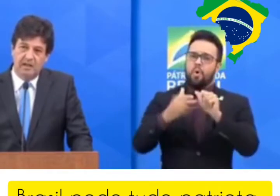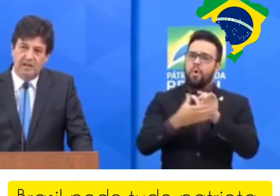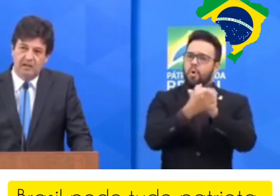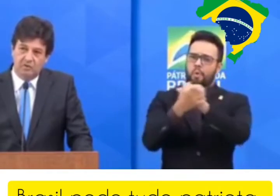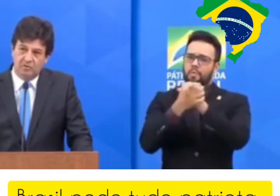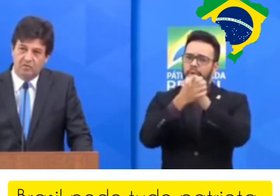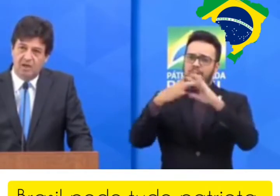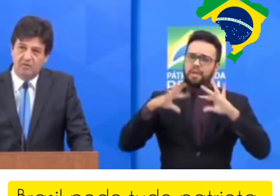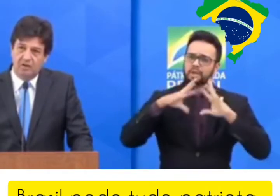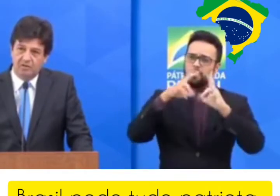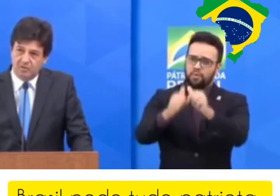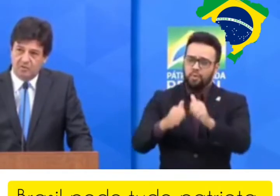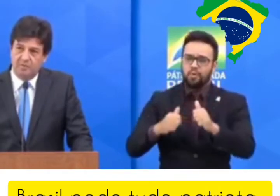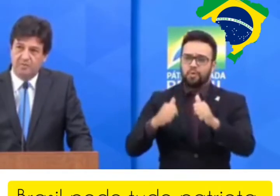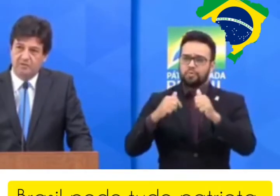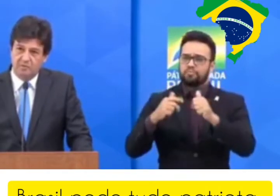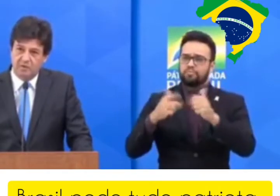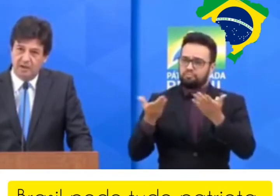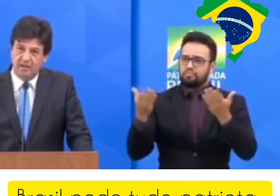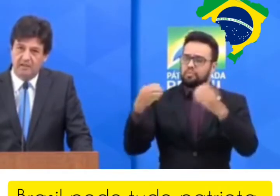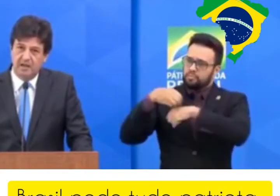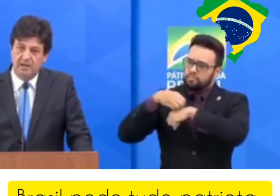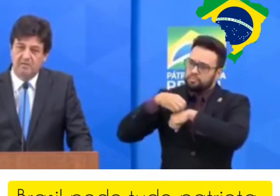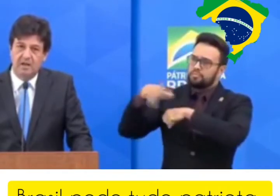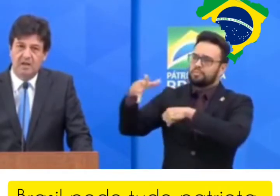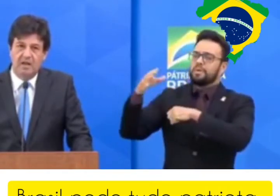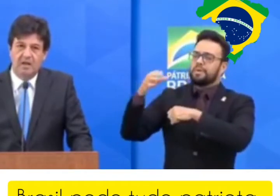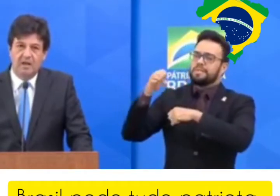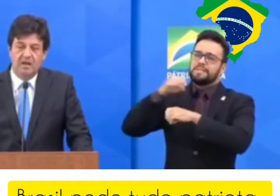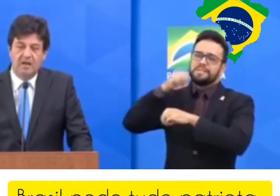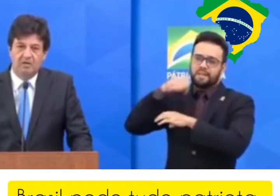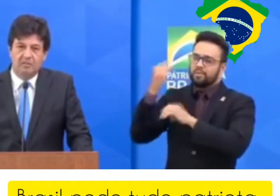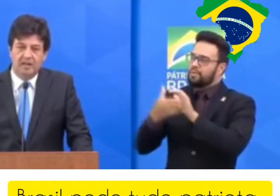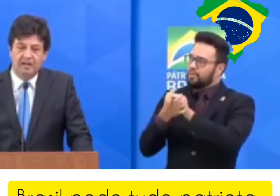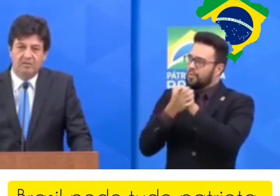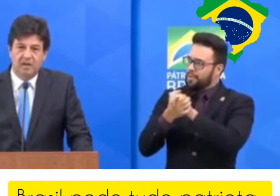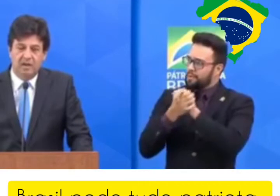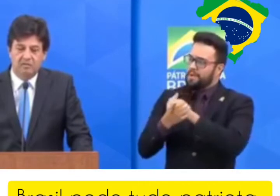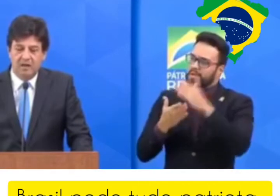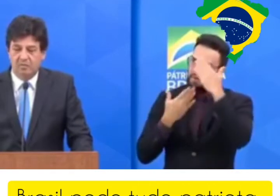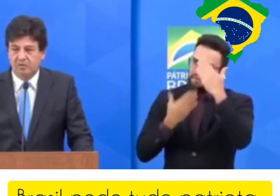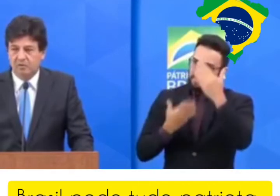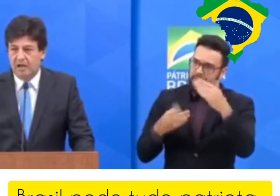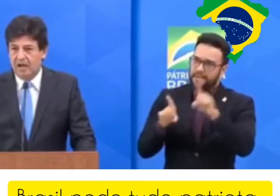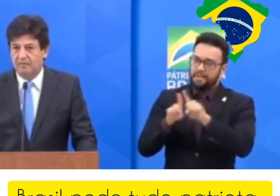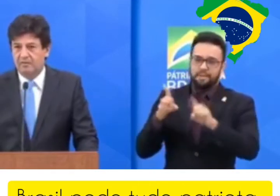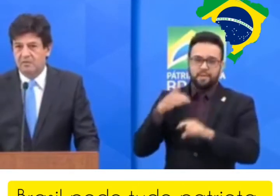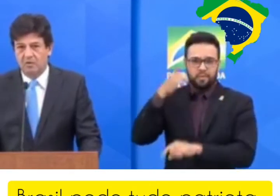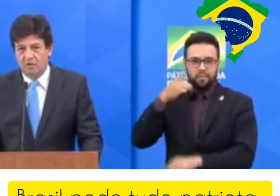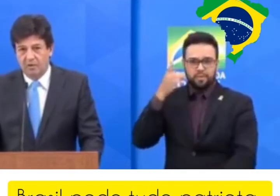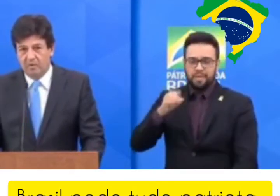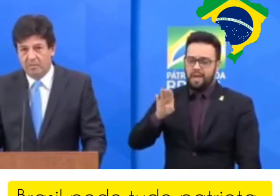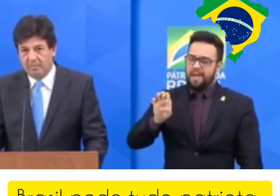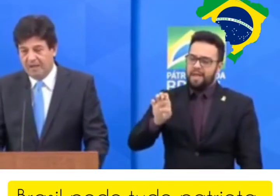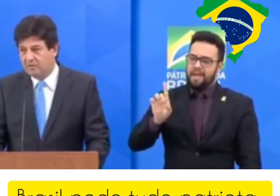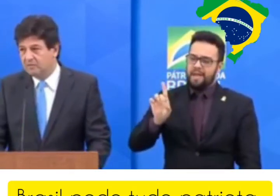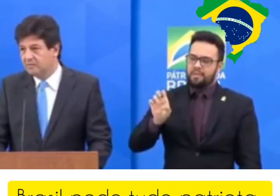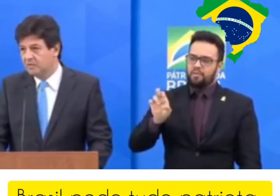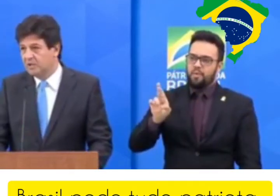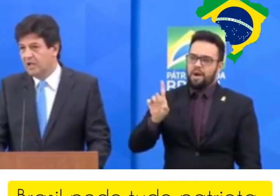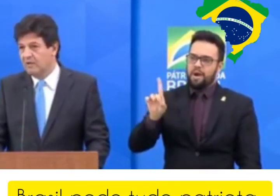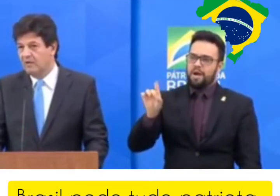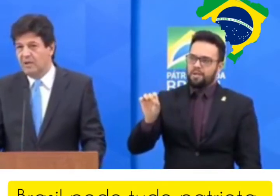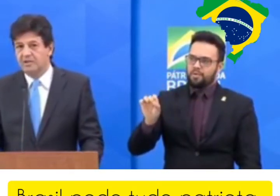transmita todos os senadores meus cumprimentos, meu agradecimento, ao deputado Eduardo Bolsonaro, em seu nome,